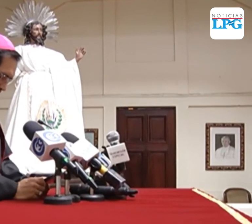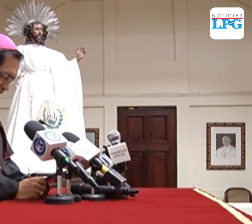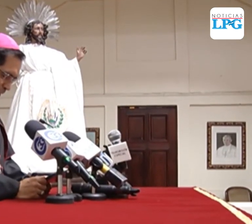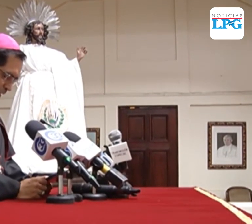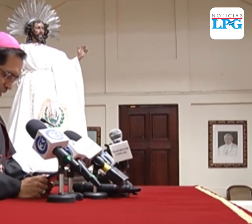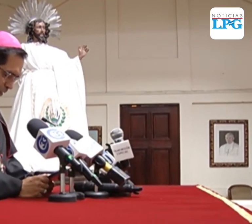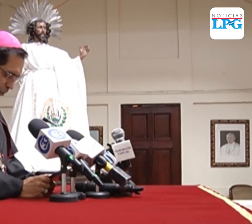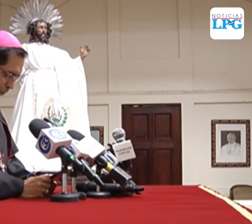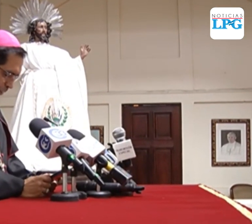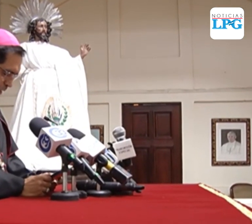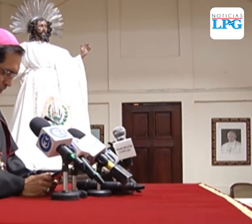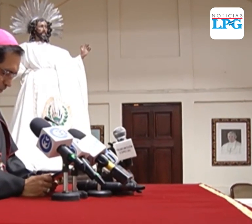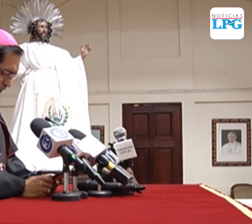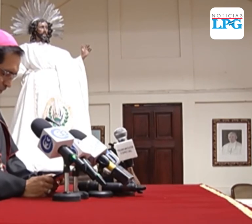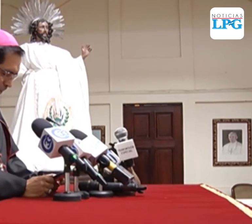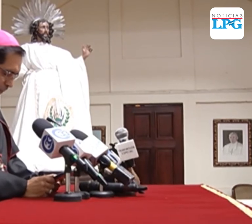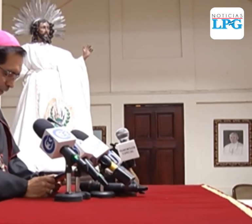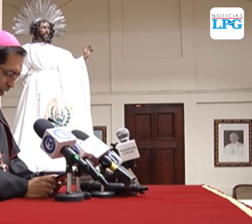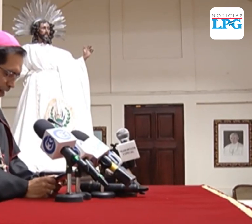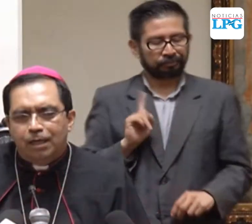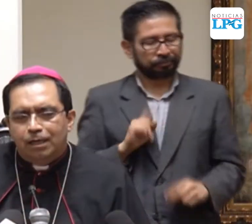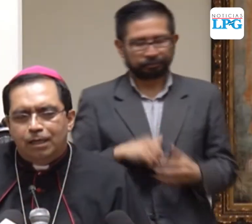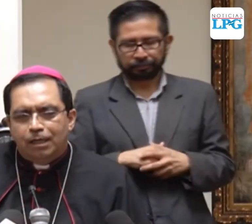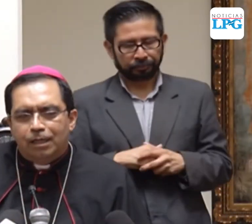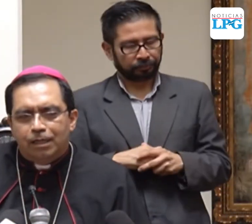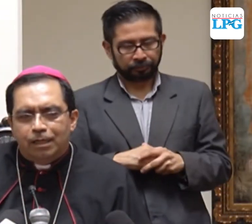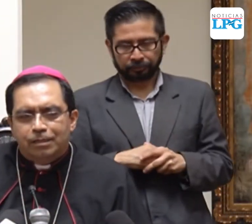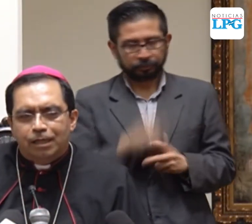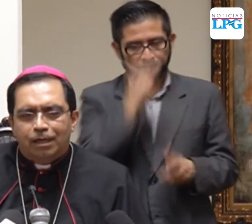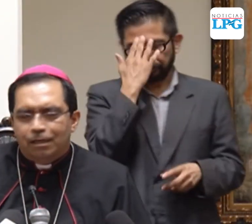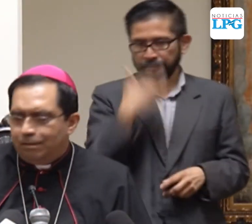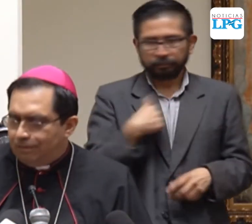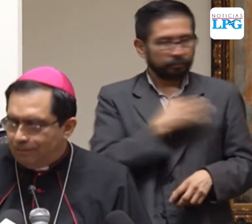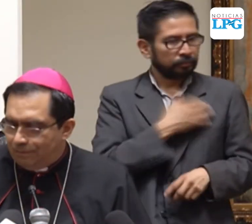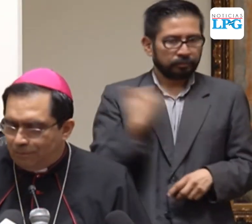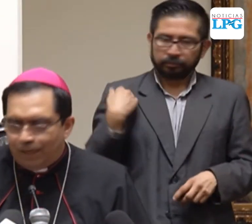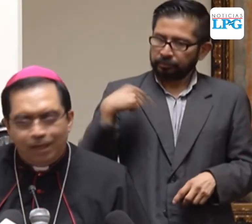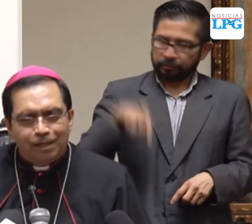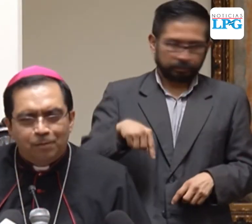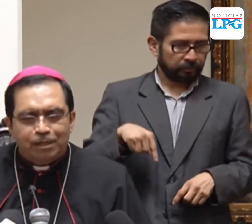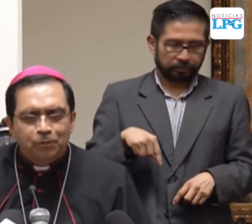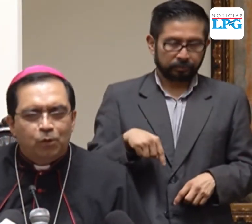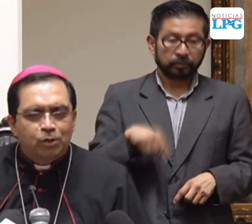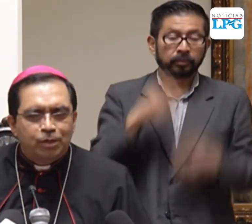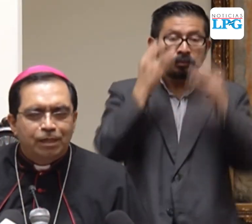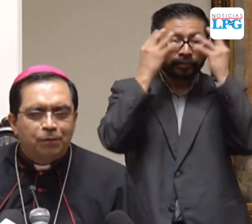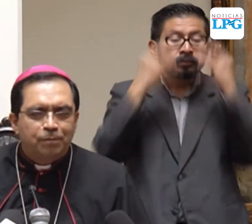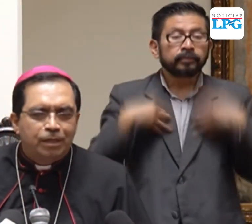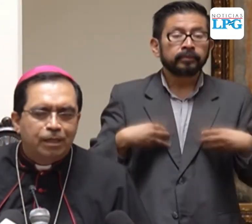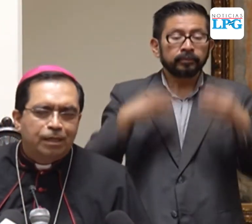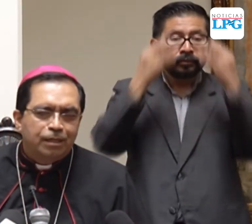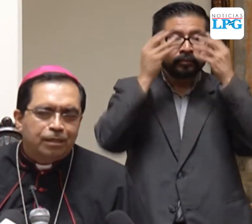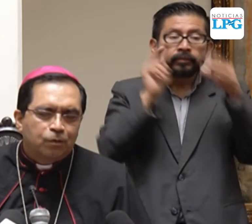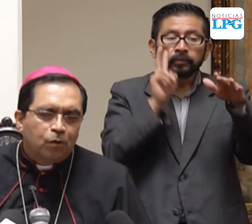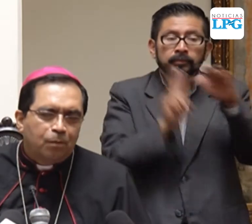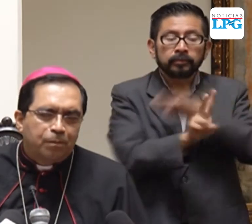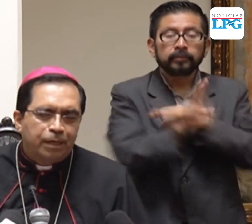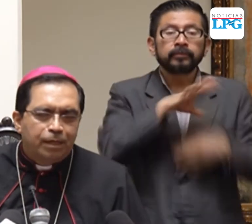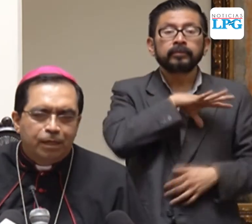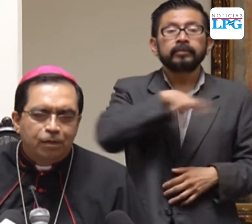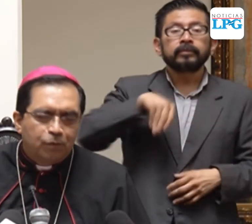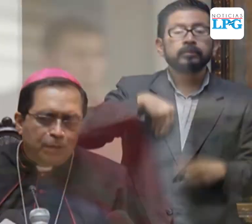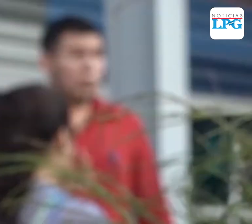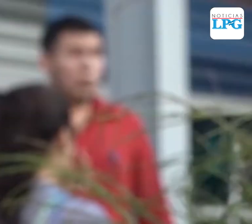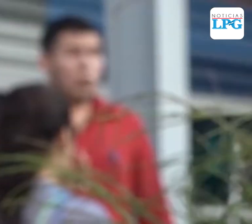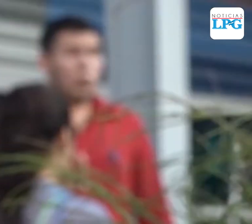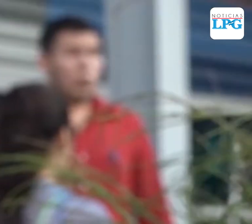de la Iglesia Católica en el país considera que no se debe dejar de lado el tema de los desaparecidos, otro problema que tiene